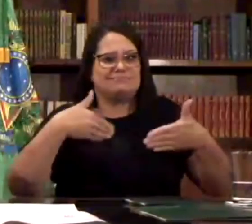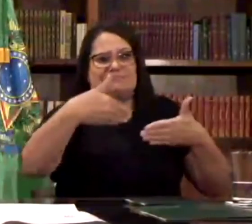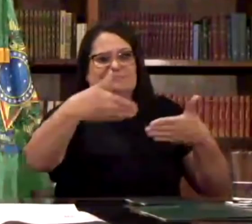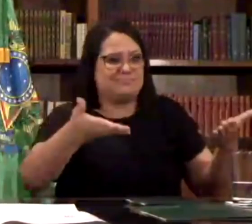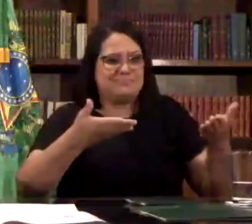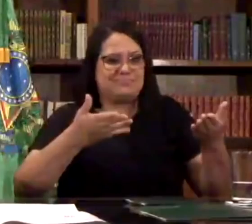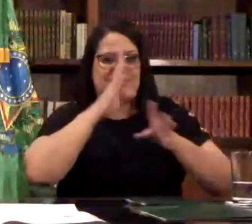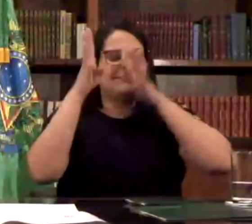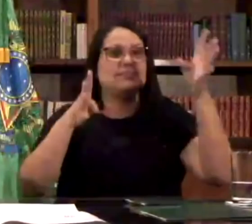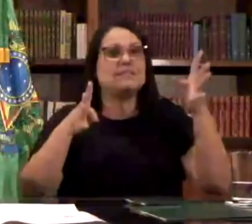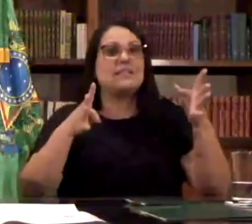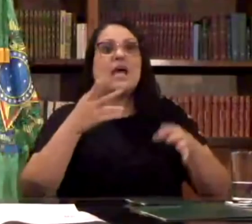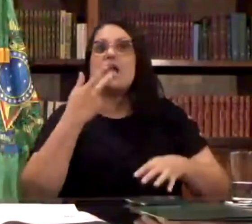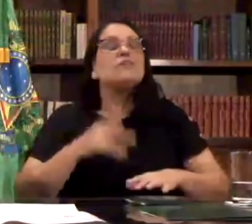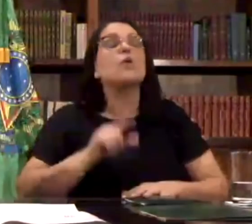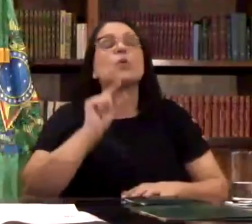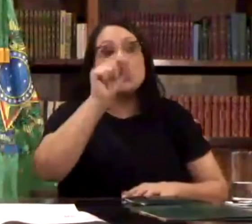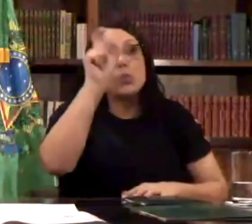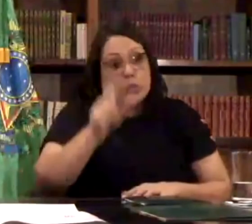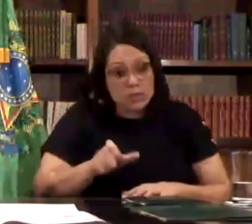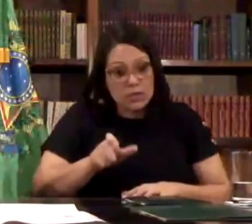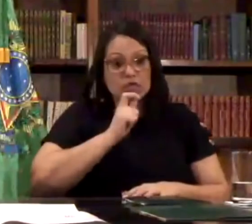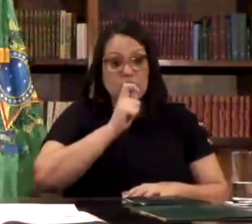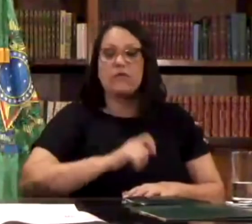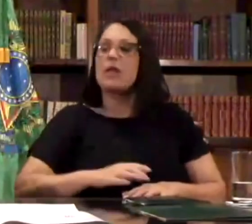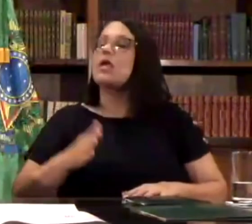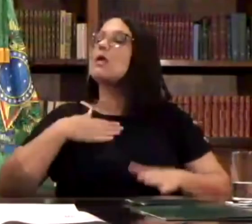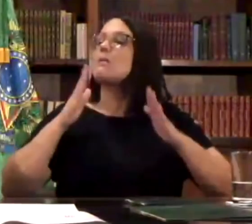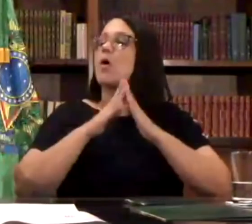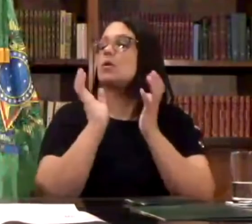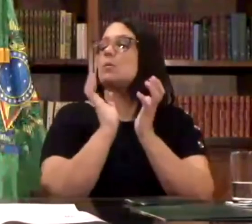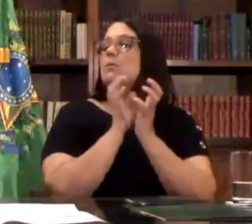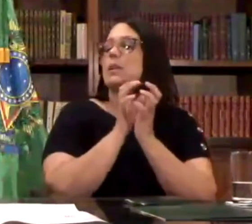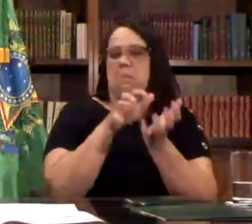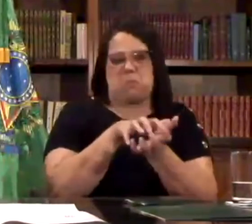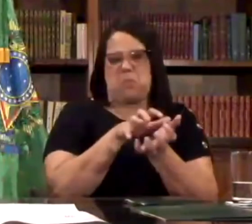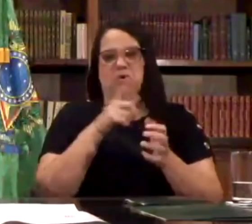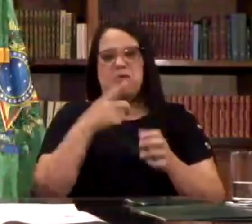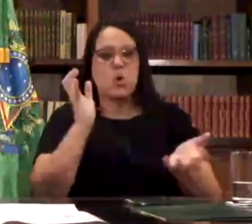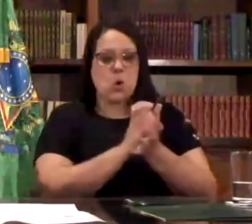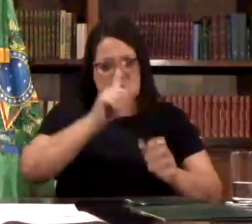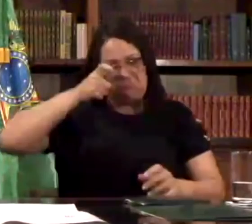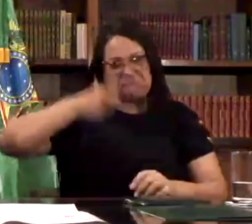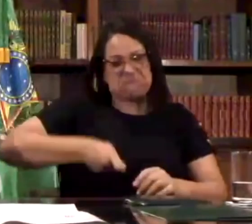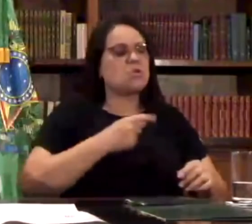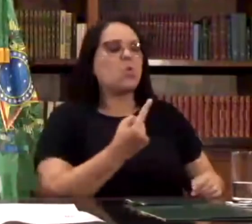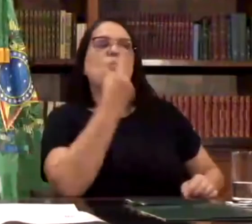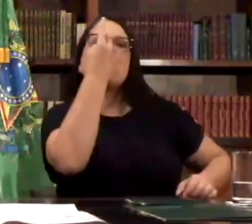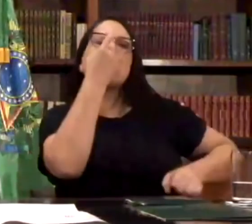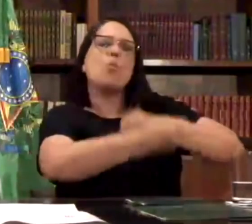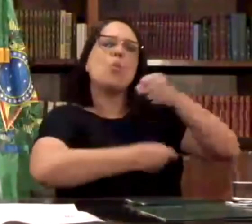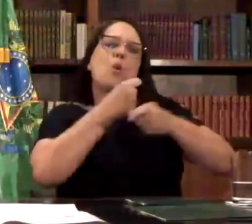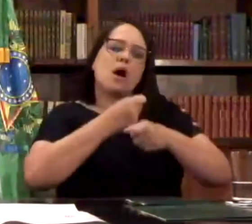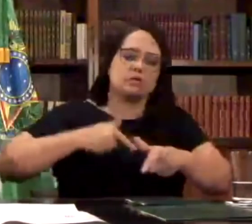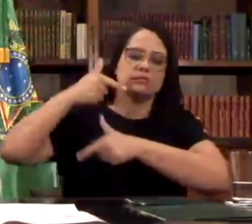frente. E falou com muita propriedade, ele falou, olha... Lá no meu interior do Pernambuco, o cabra da peste fica um ano